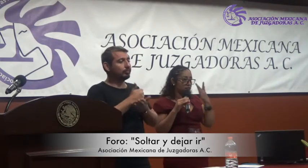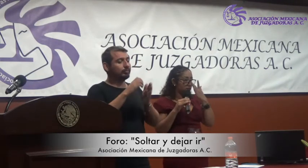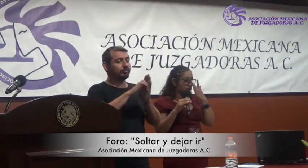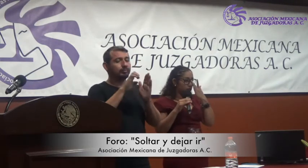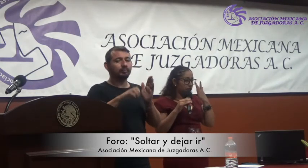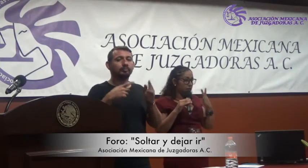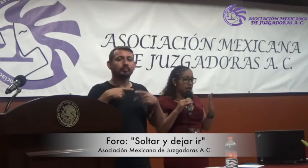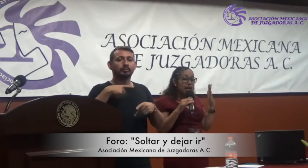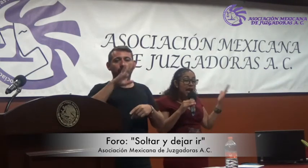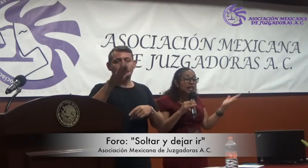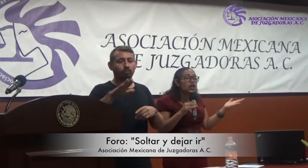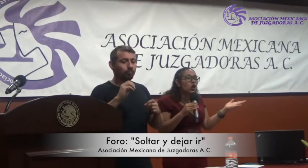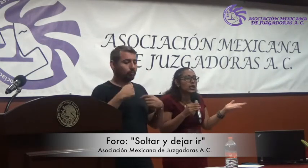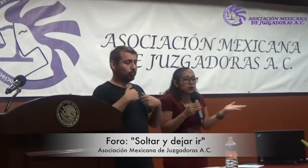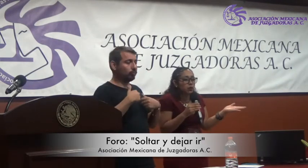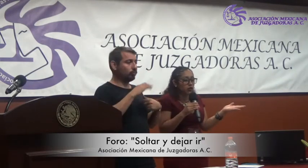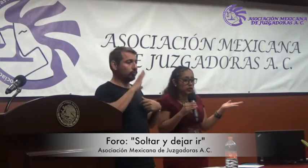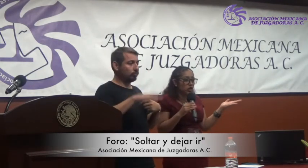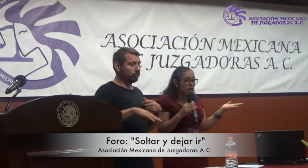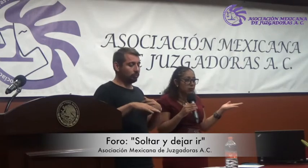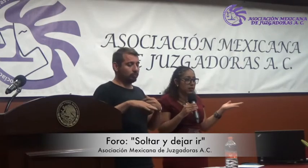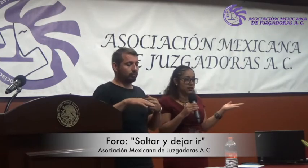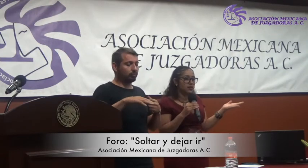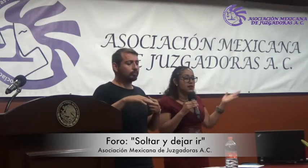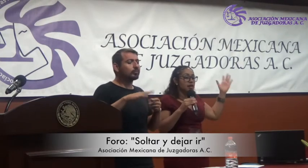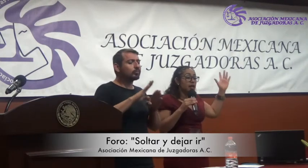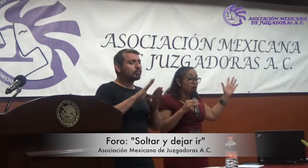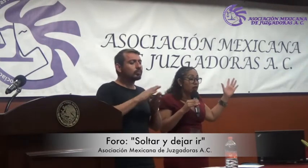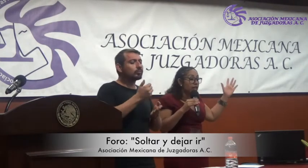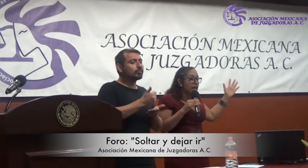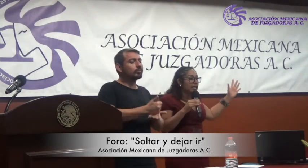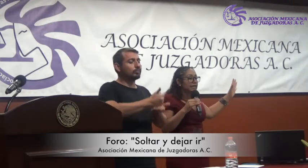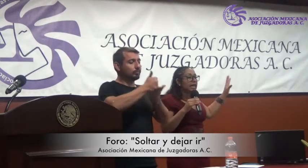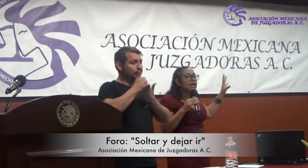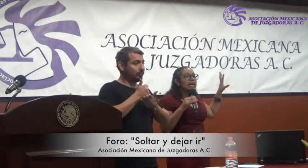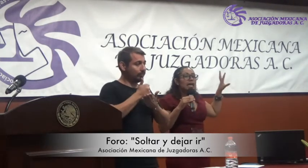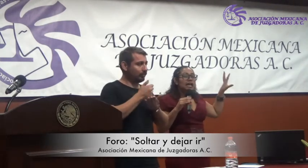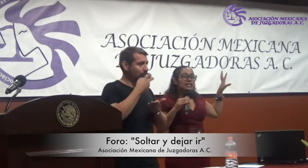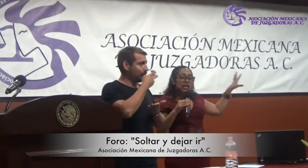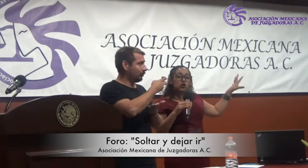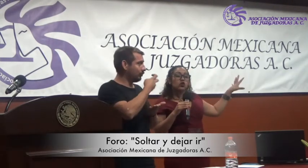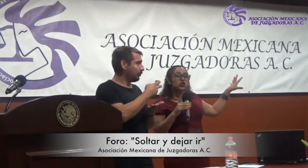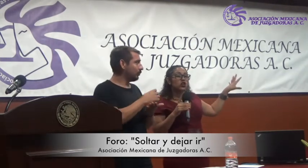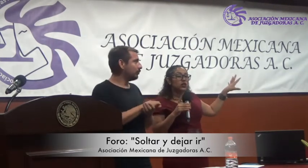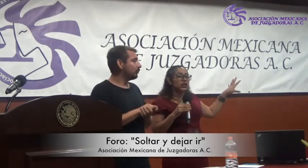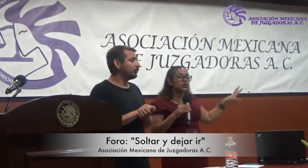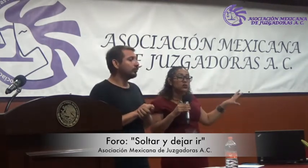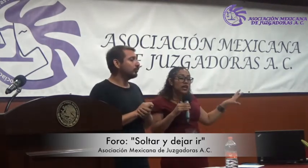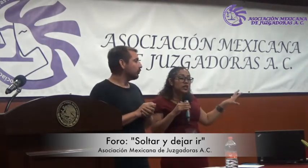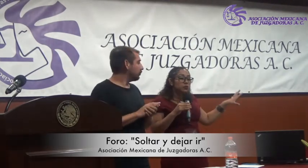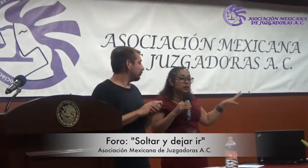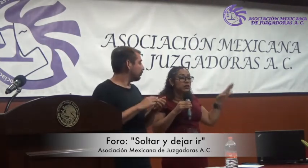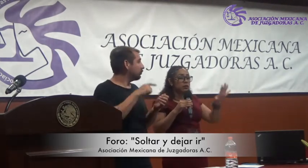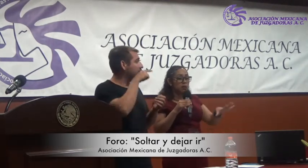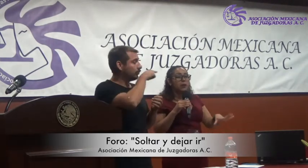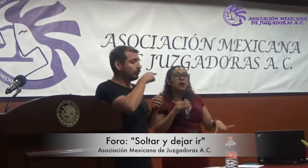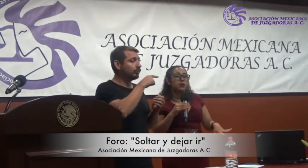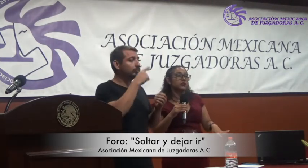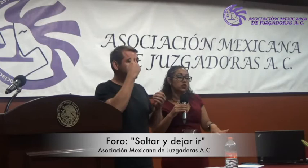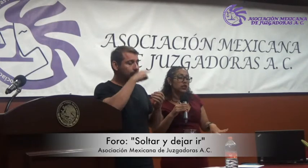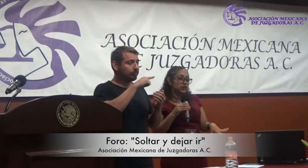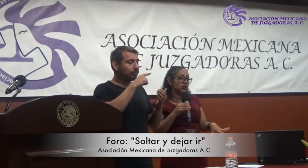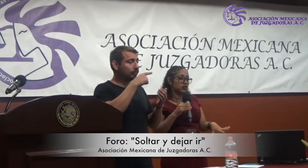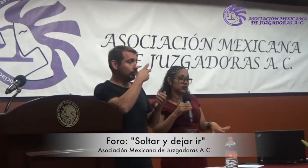pérdida, que ya hay quien lo hace profesionalmente y que lo ideal es que ese recurso estuviera disponible también